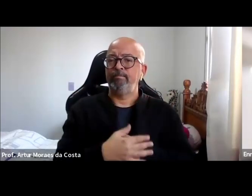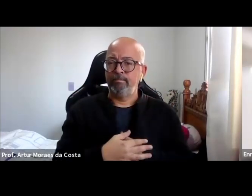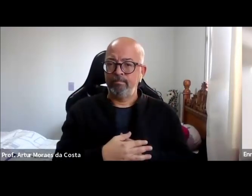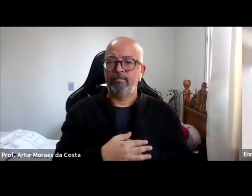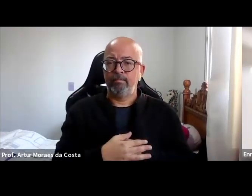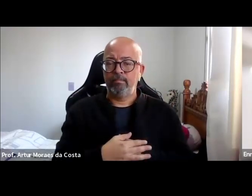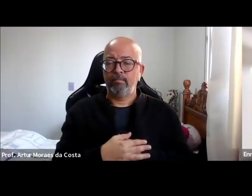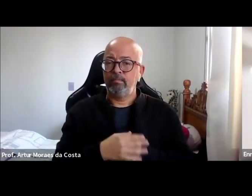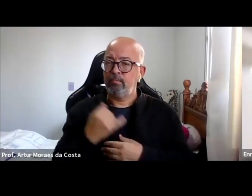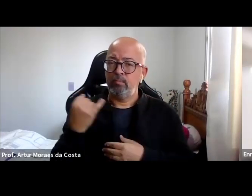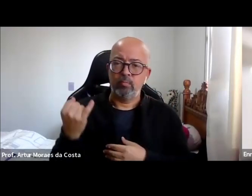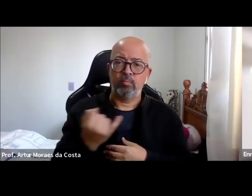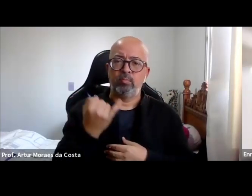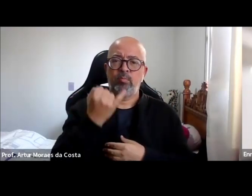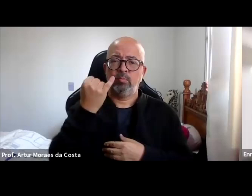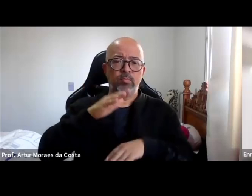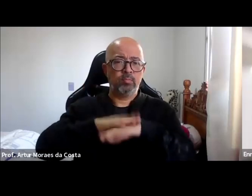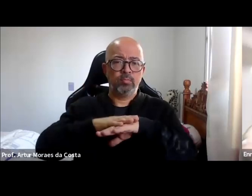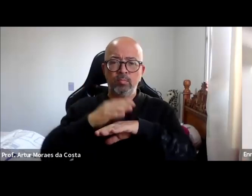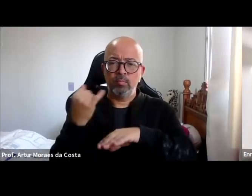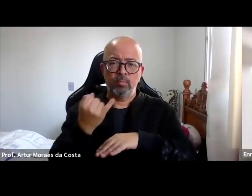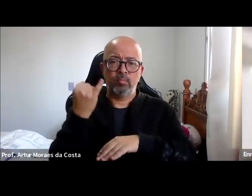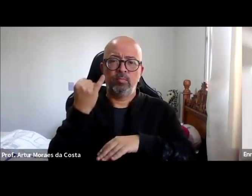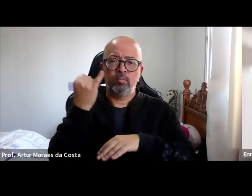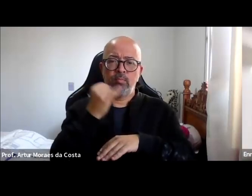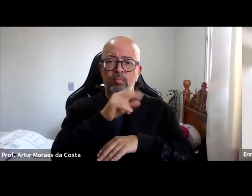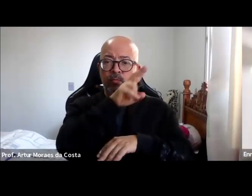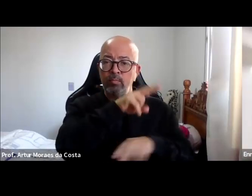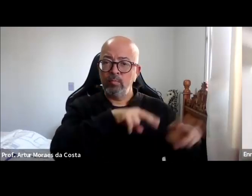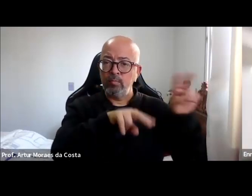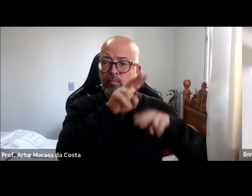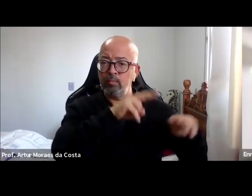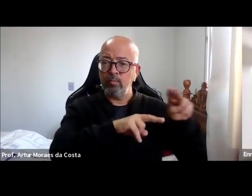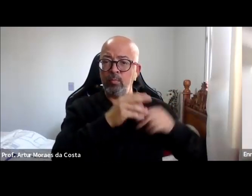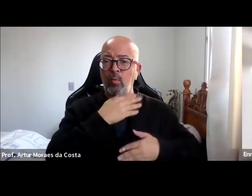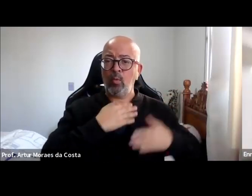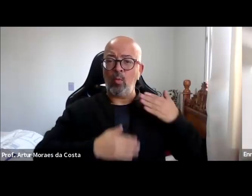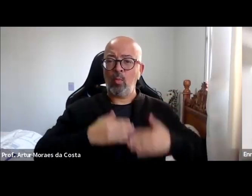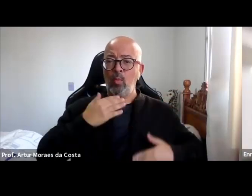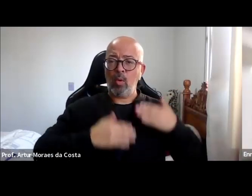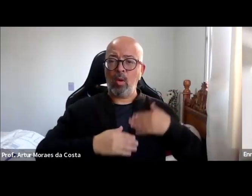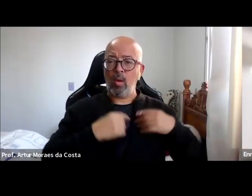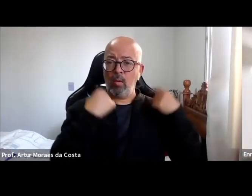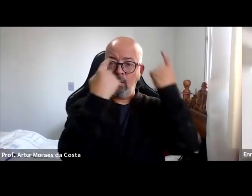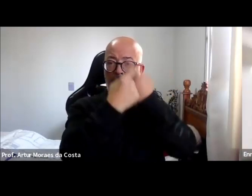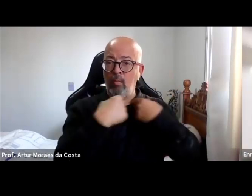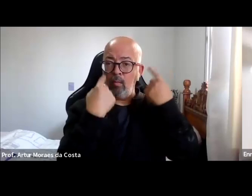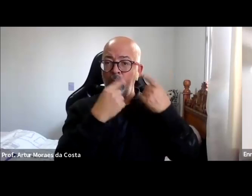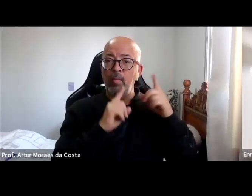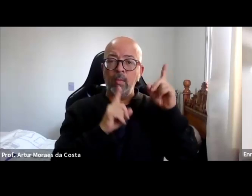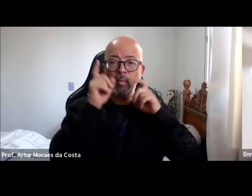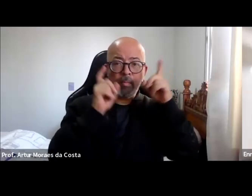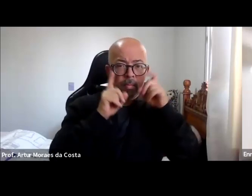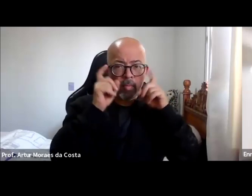lenguaje corporal y las expresiones faciales de los participantes no se trata de transmitir